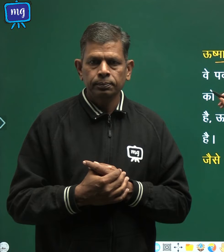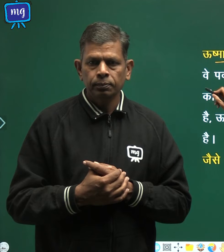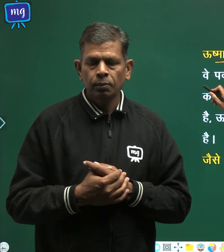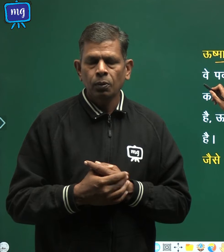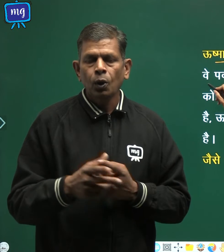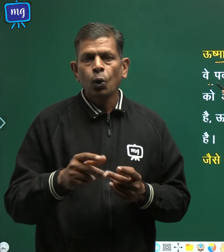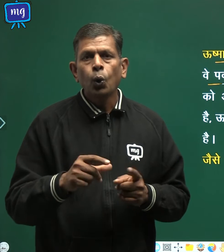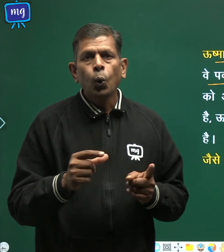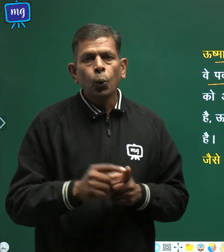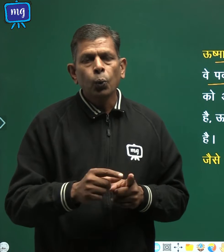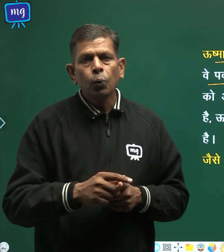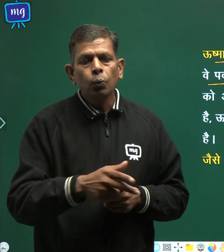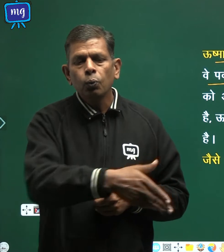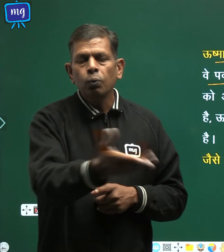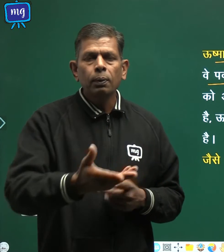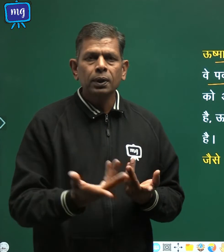वे पदार्थ